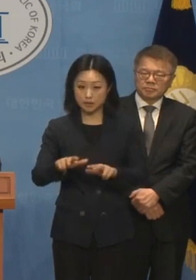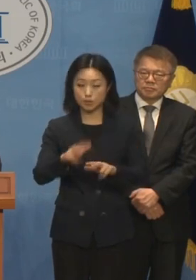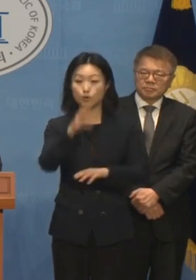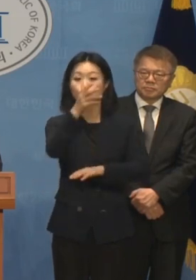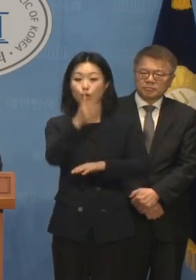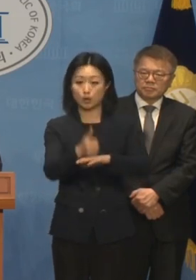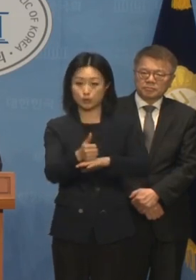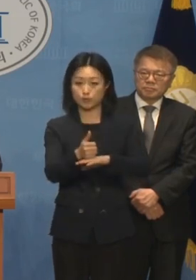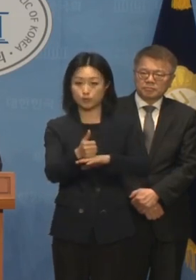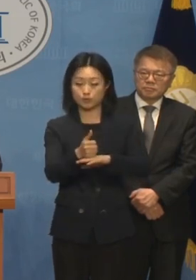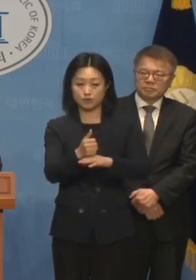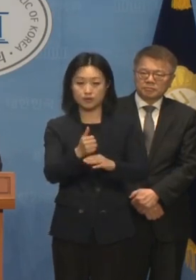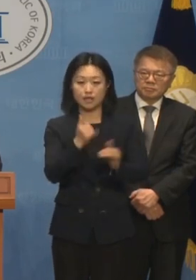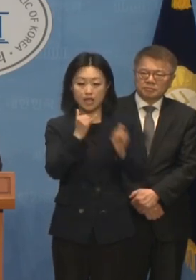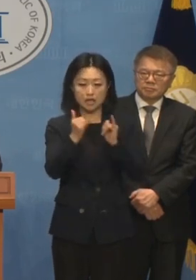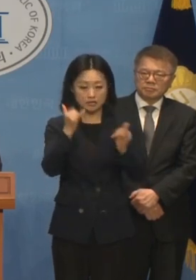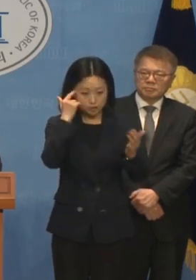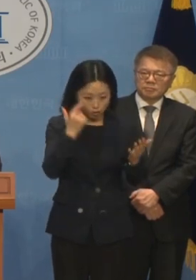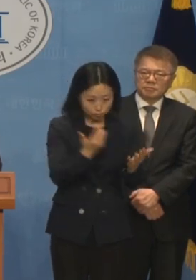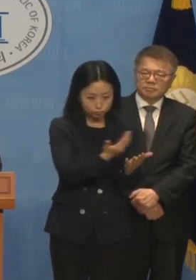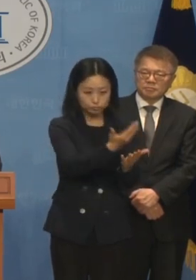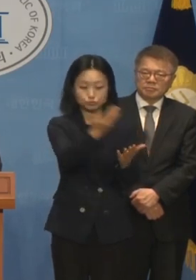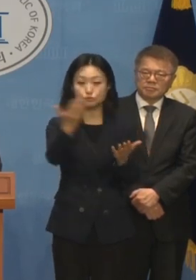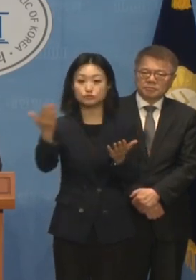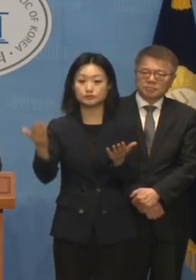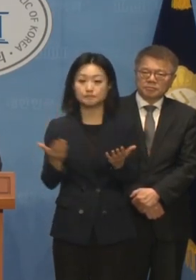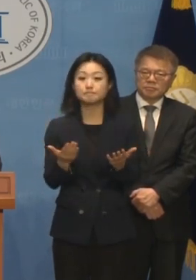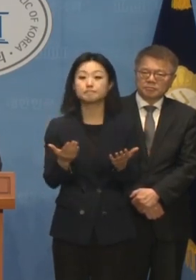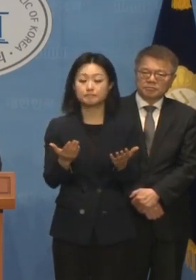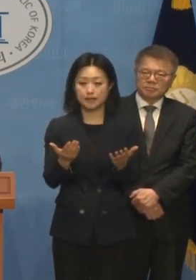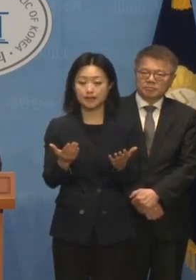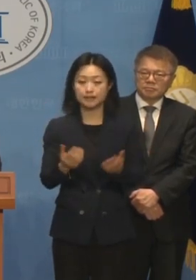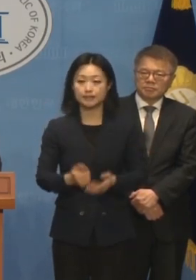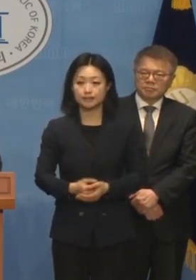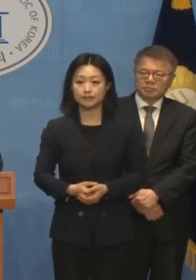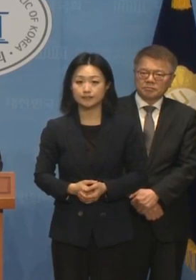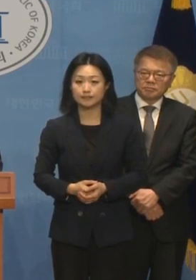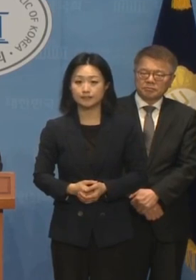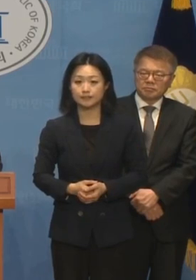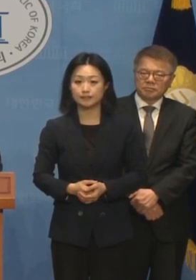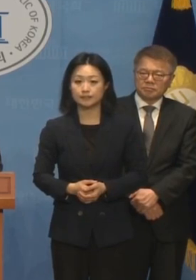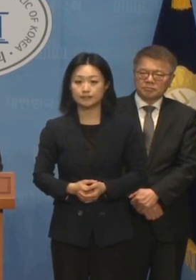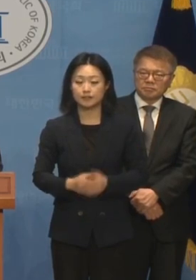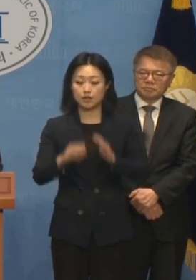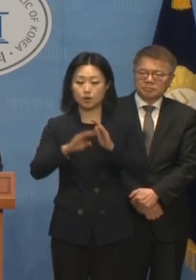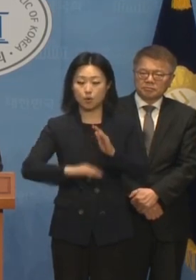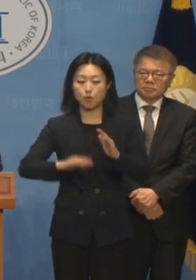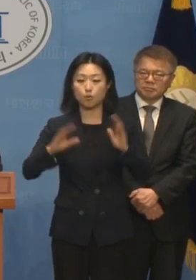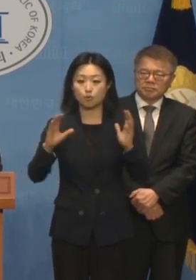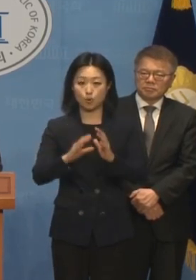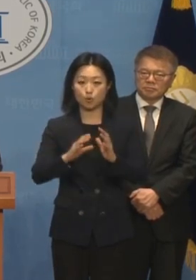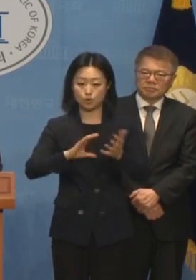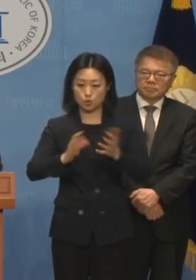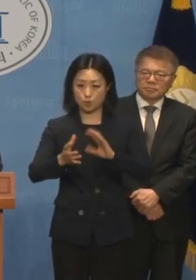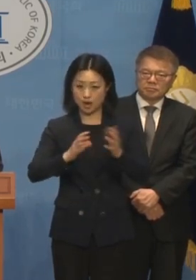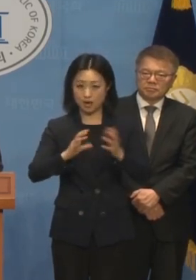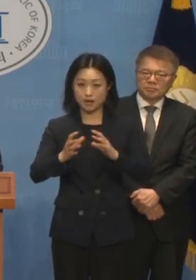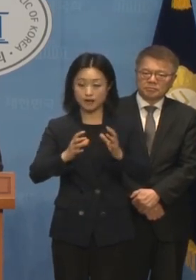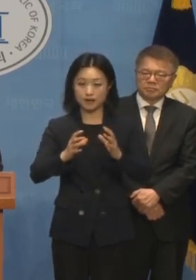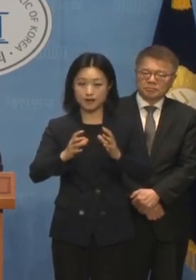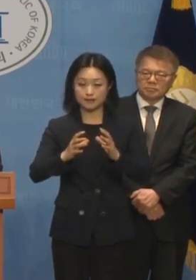최종 설문 실시를 하였습니다. 그리고는 공론화 과정은